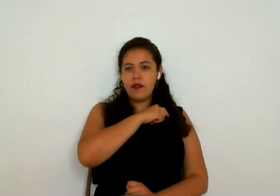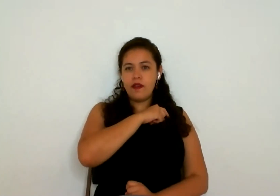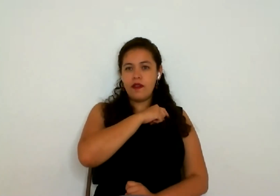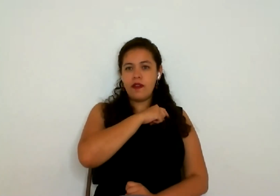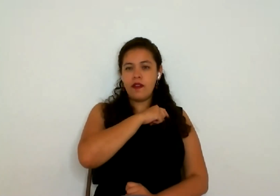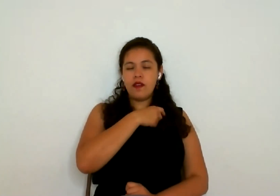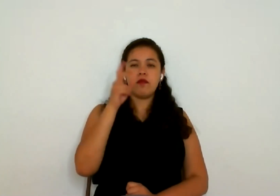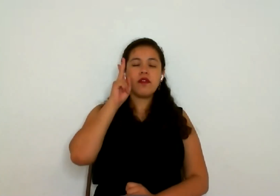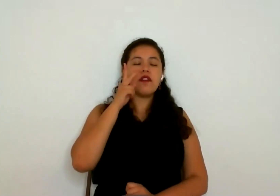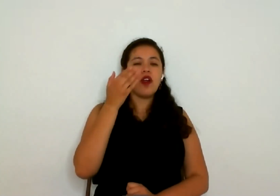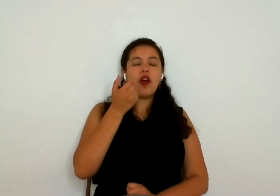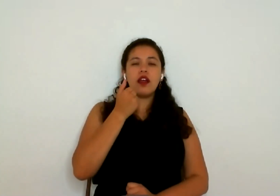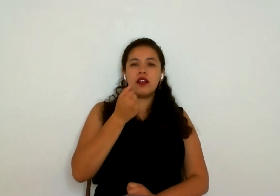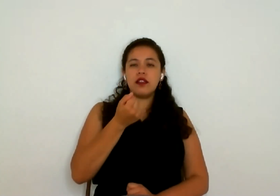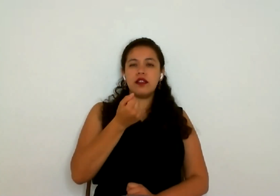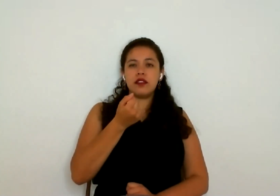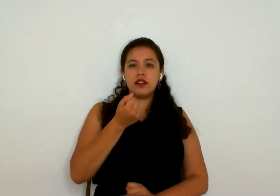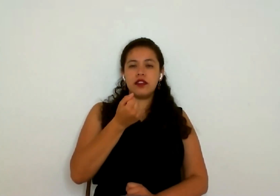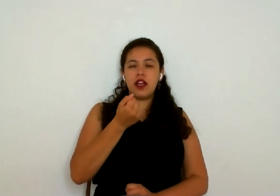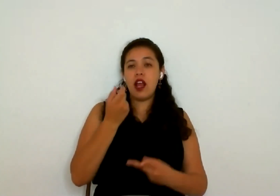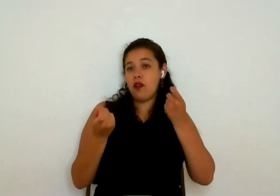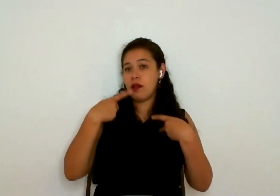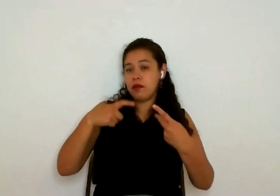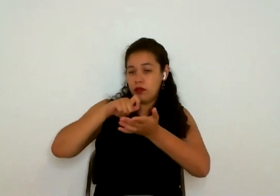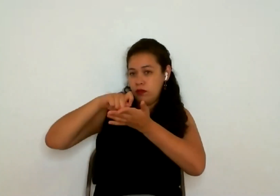algunos autores sugieren este